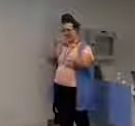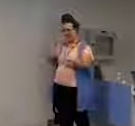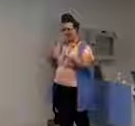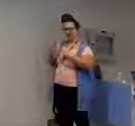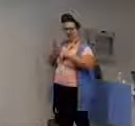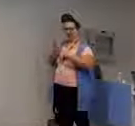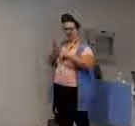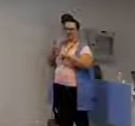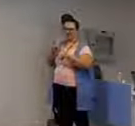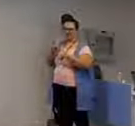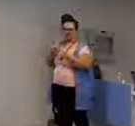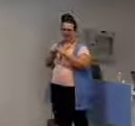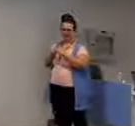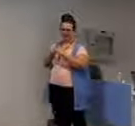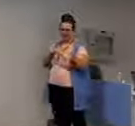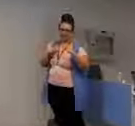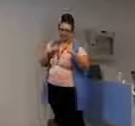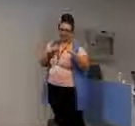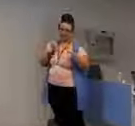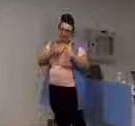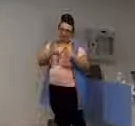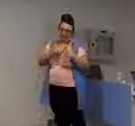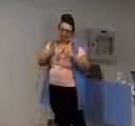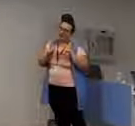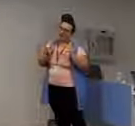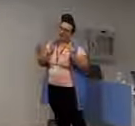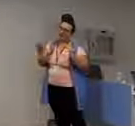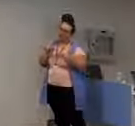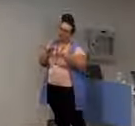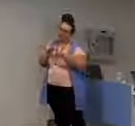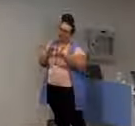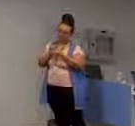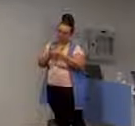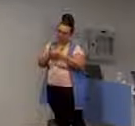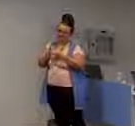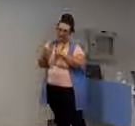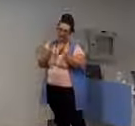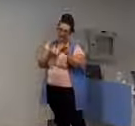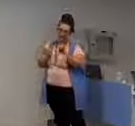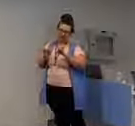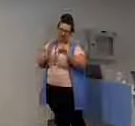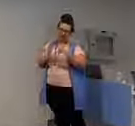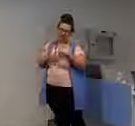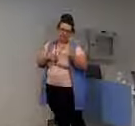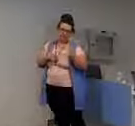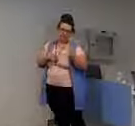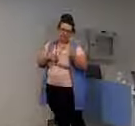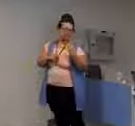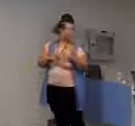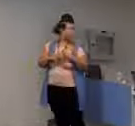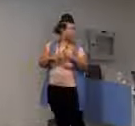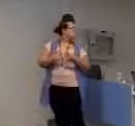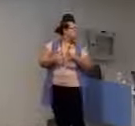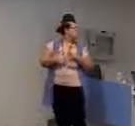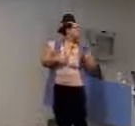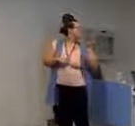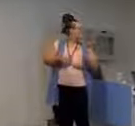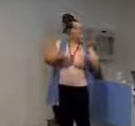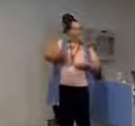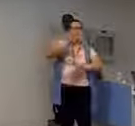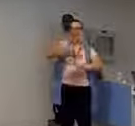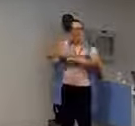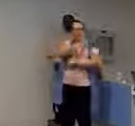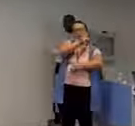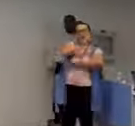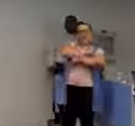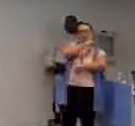lembra que eu falei que esse é um tipo de problema que a gente está resolvendo, que eram dois, né? Esse e esse aqui com o fato de ter integrado